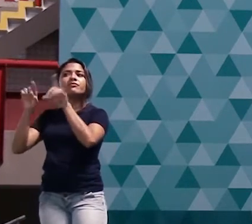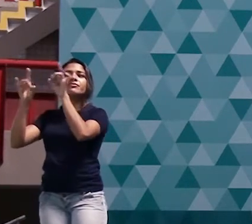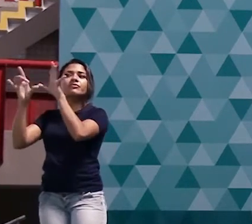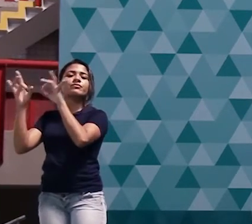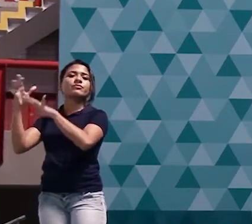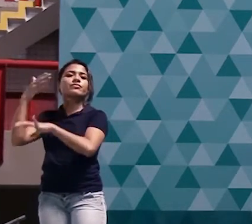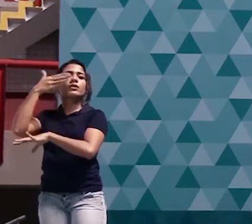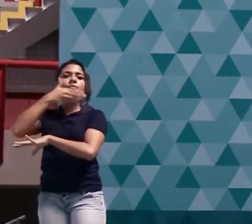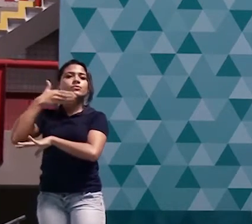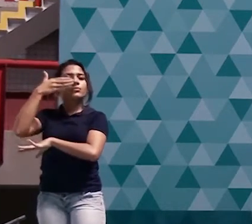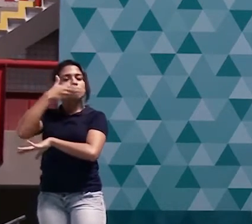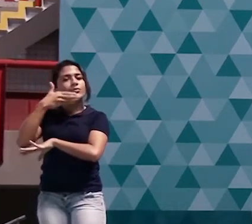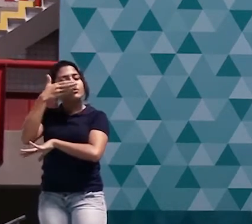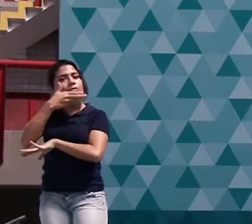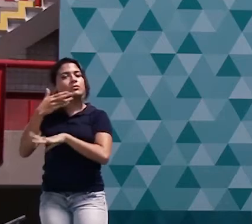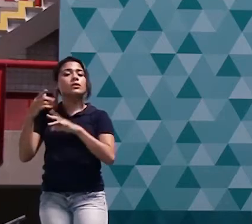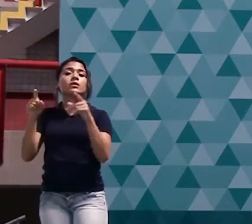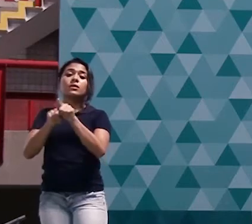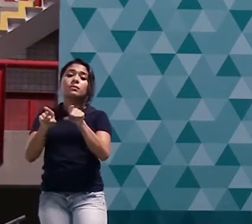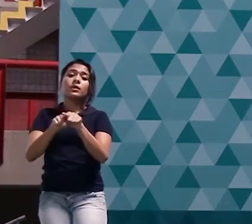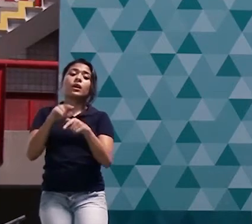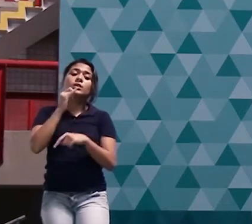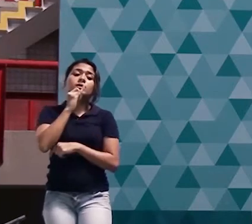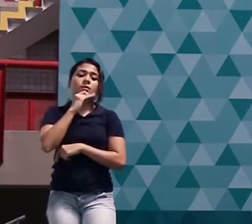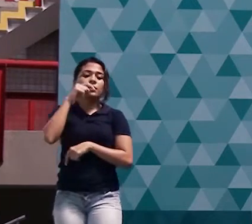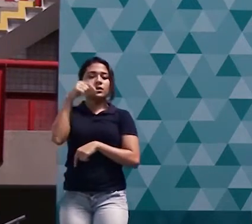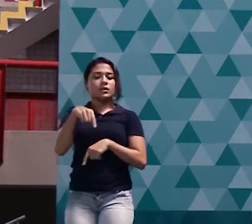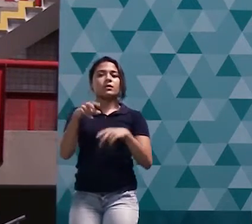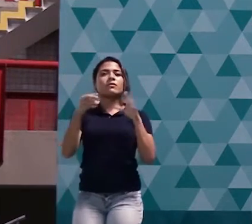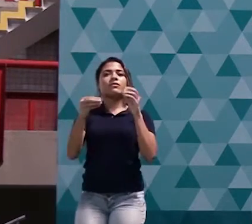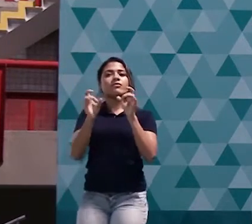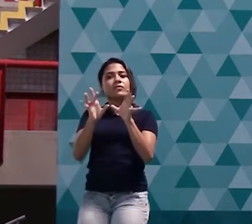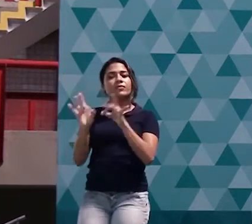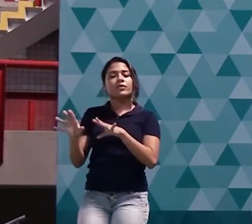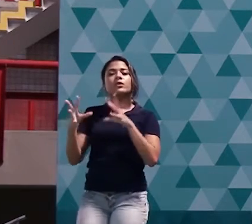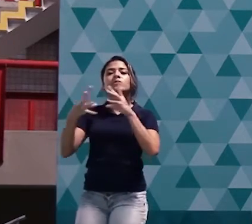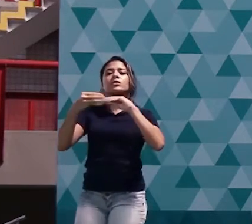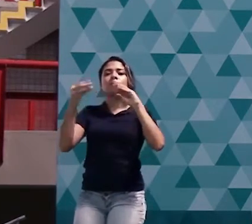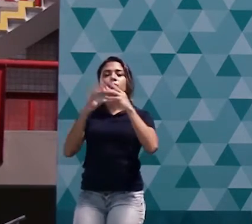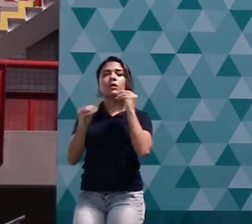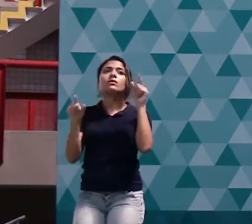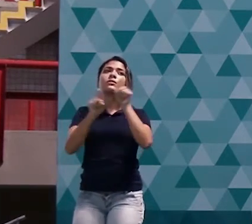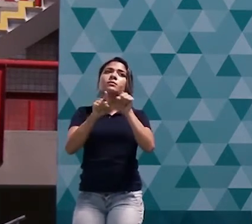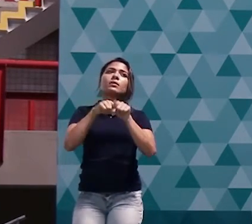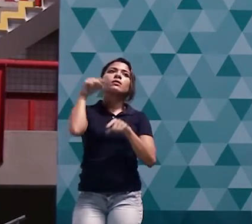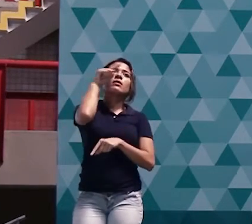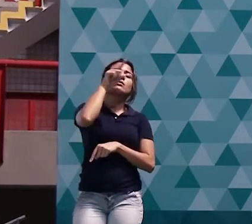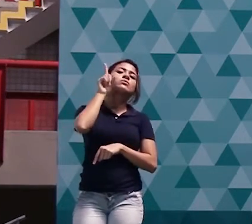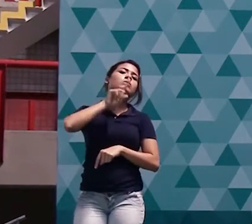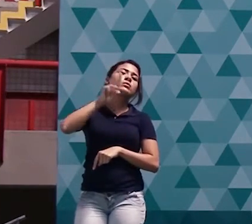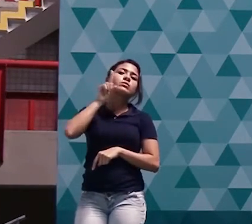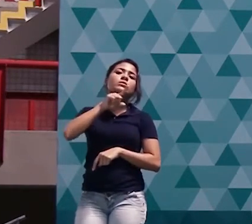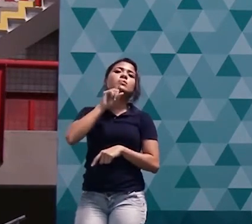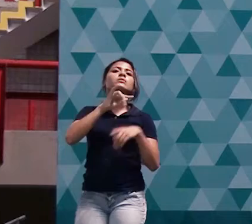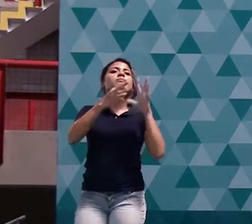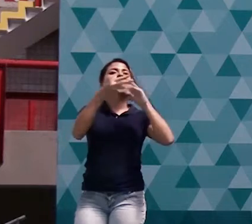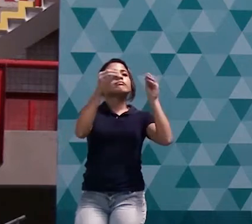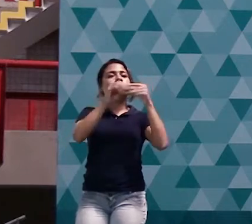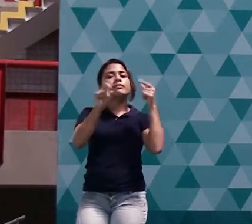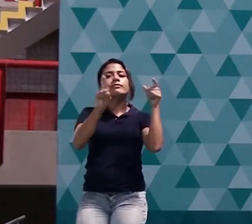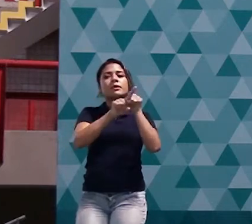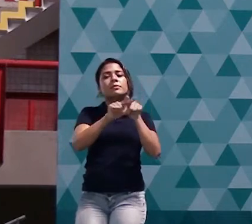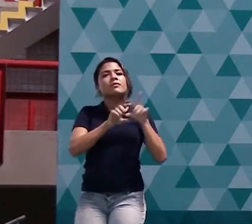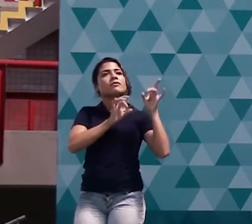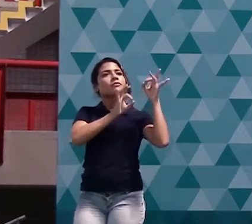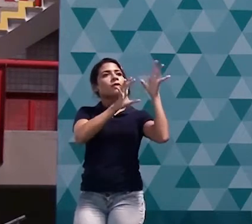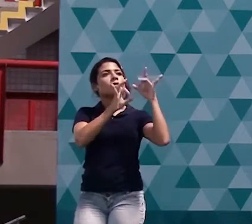algodão vai ter a concorrência do algodão norte-americano. E aí a nossa produção também vai sofrer esse baque. Ciliano, mas